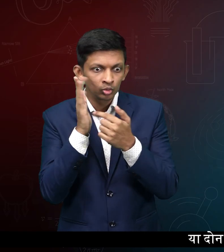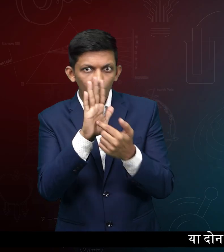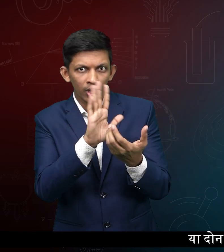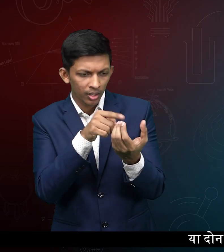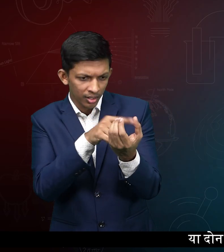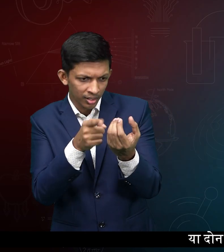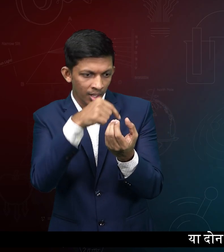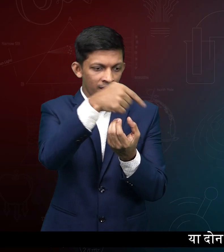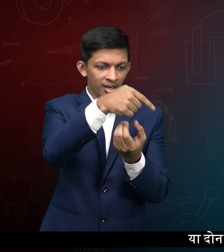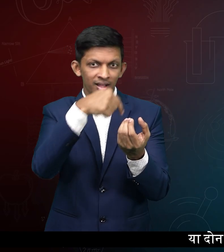करतात.